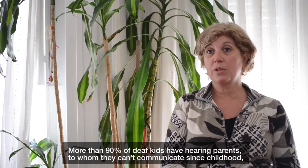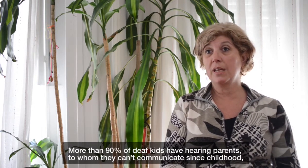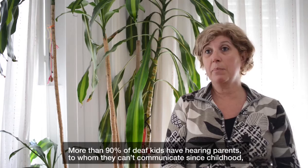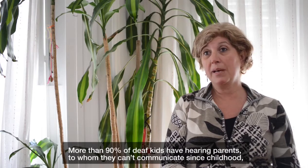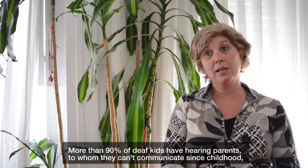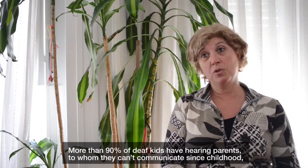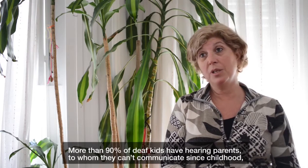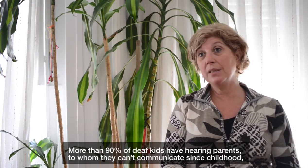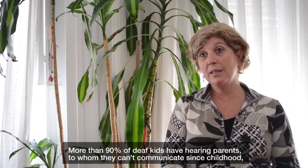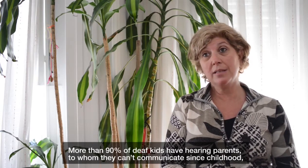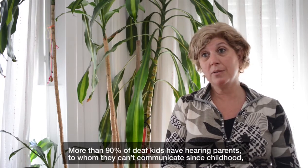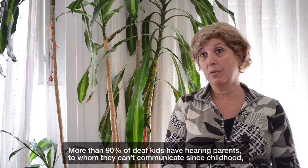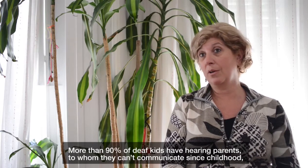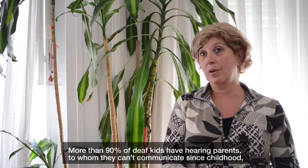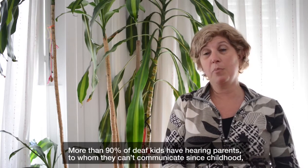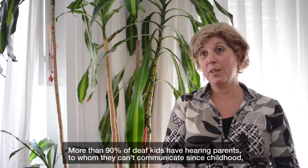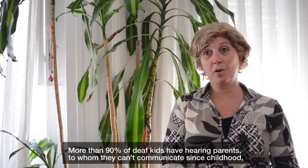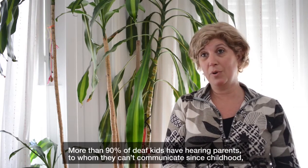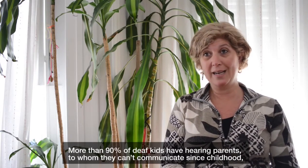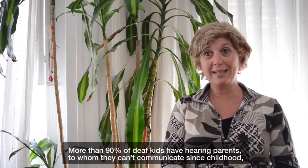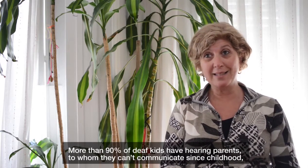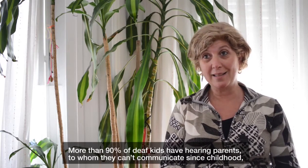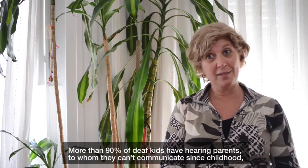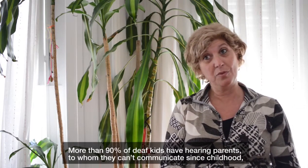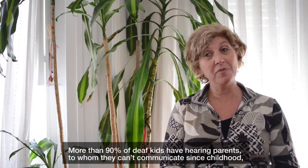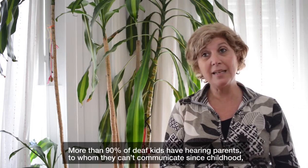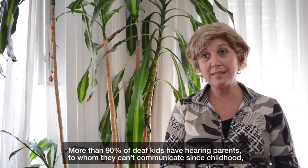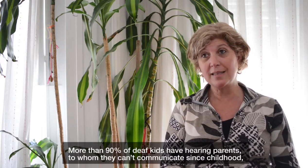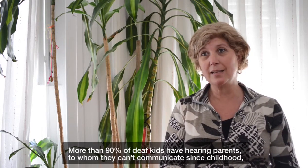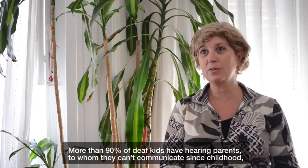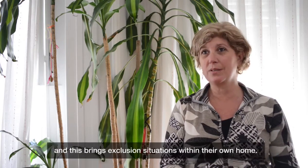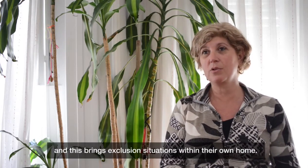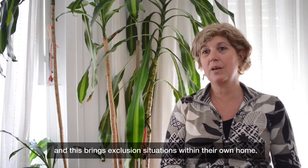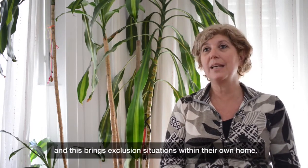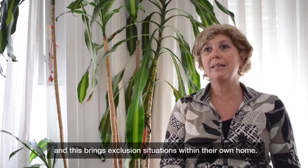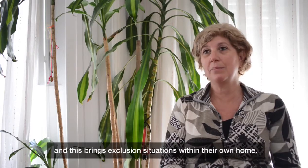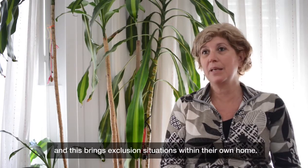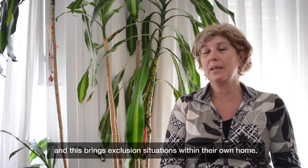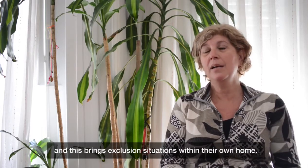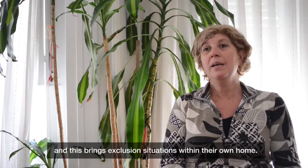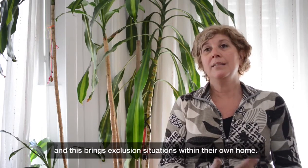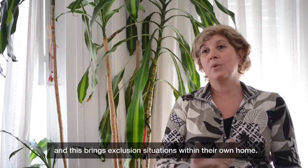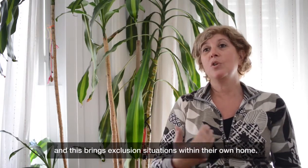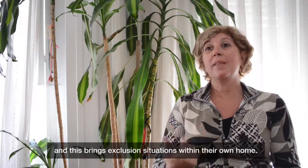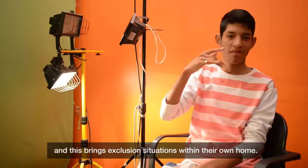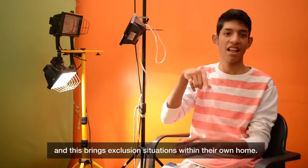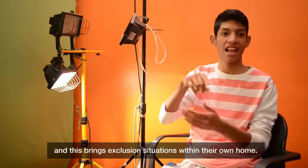tiene padres oyentes con los que no pueden comunicarse desde su infancia, y entonces eso crea también situaciones de exclusión